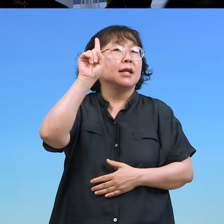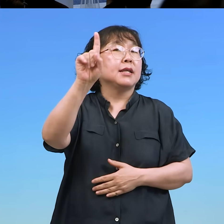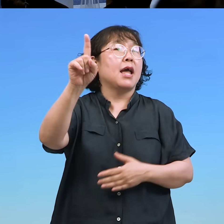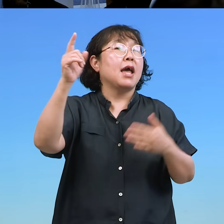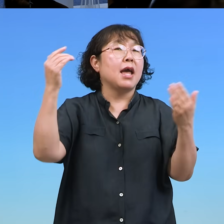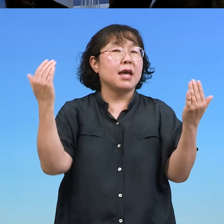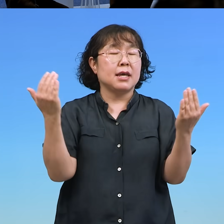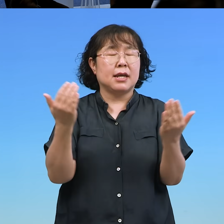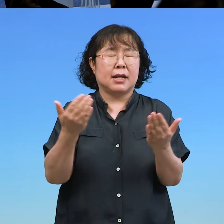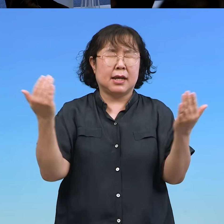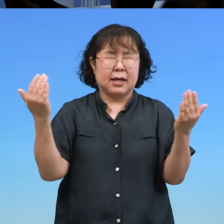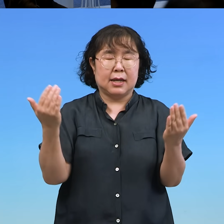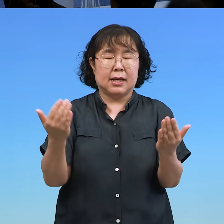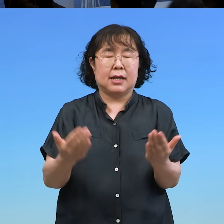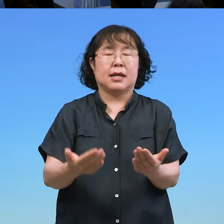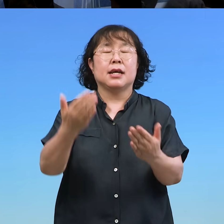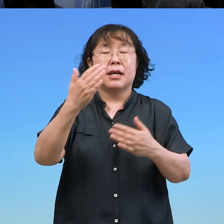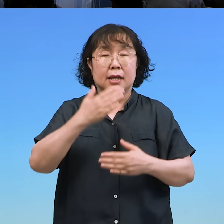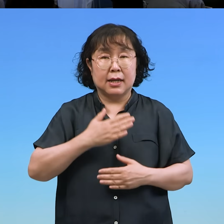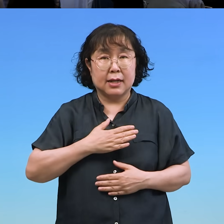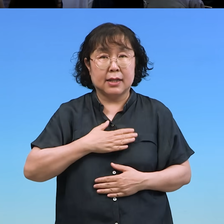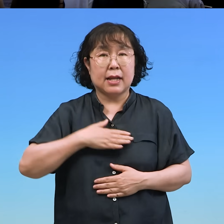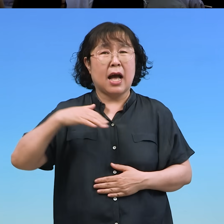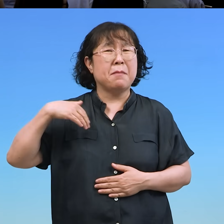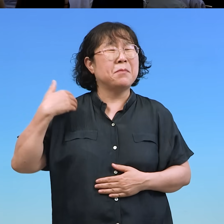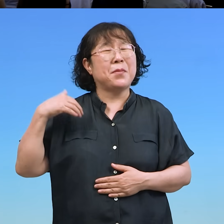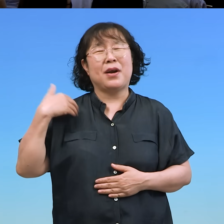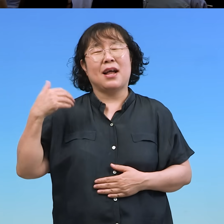선포하십시오. 내일 일은 난 몰라요.